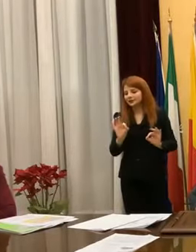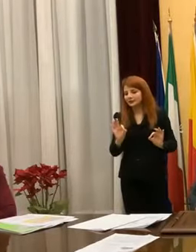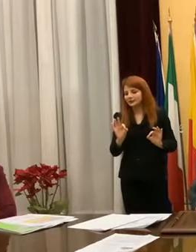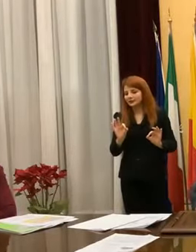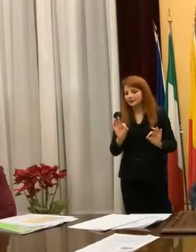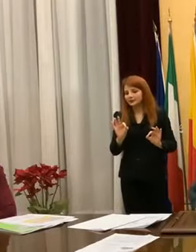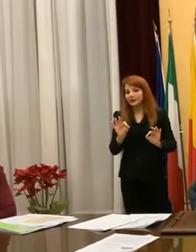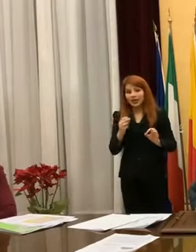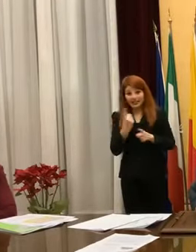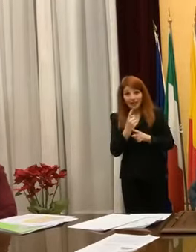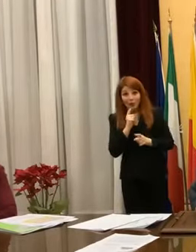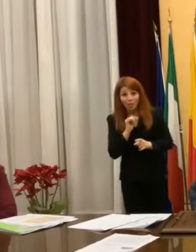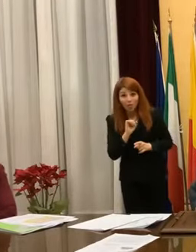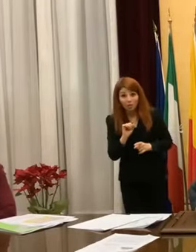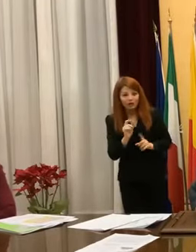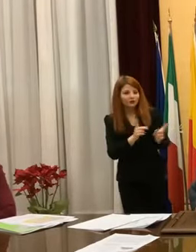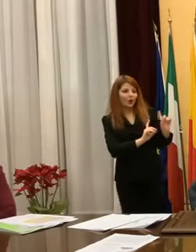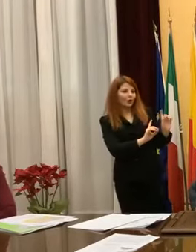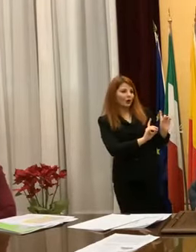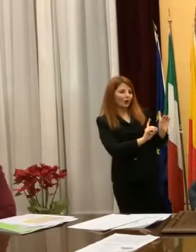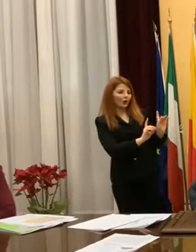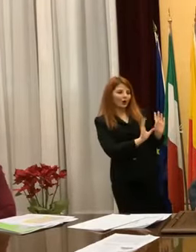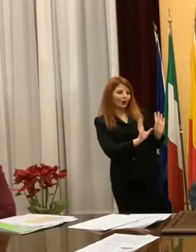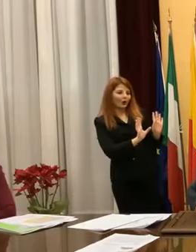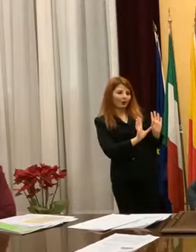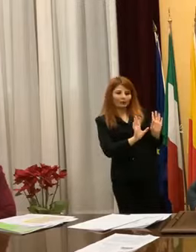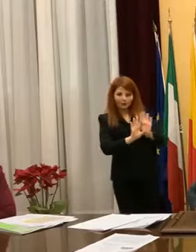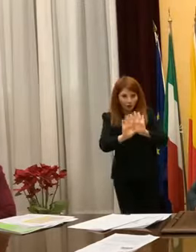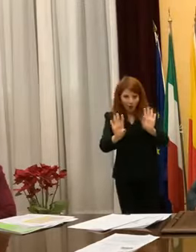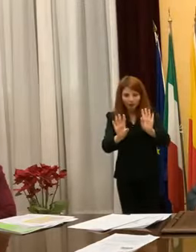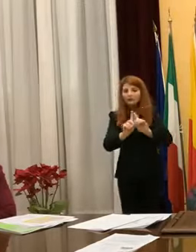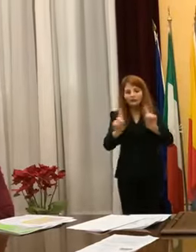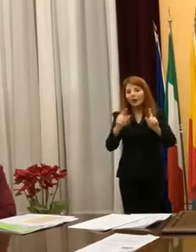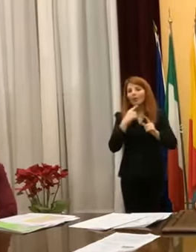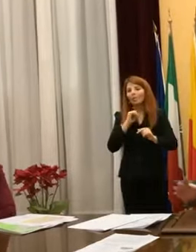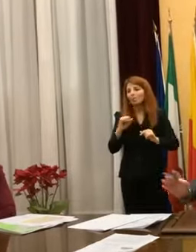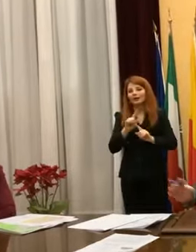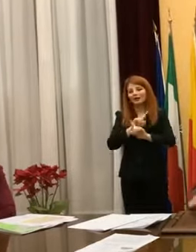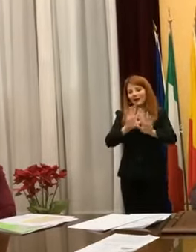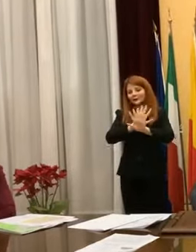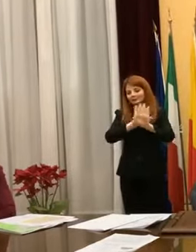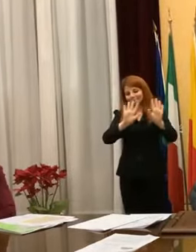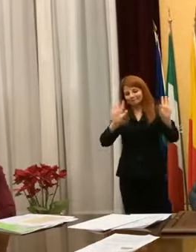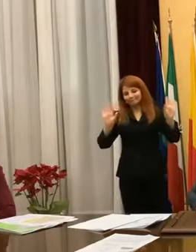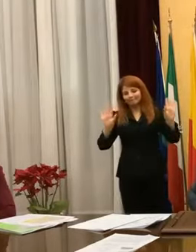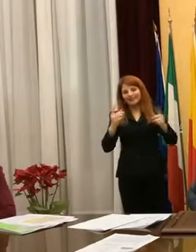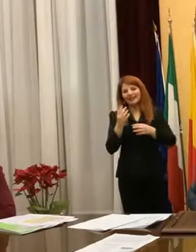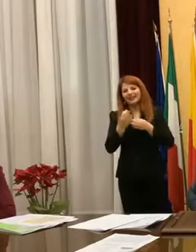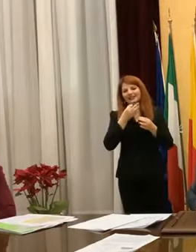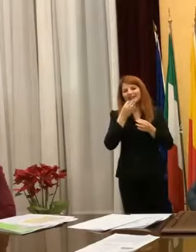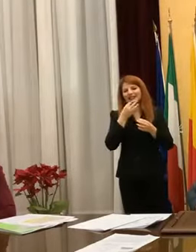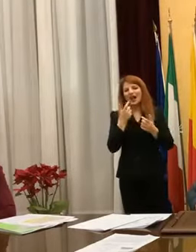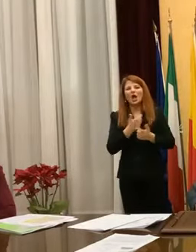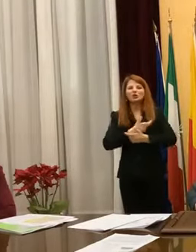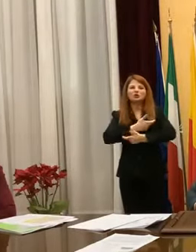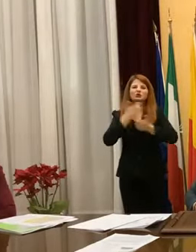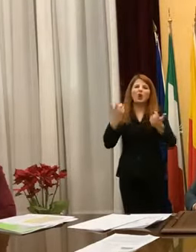Gliela devo fare la pernacchia. No, no, no. No, no, non ne faccio. Non ne faccio, gli diamo troppa confidenza.